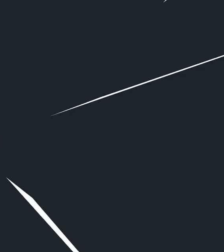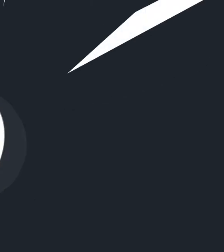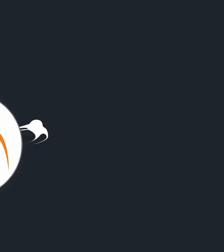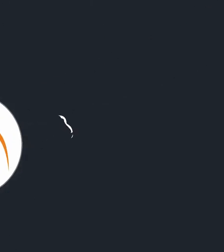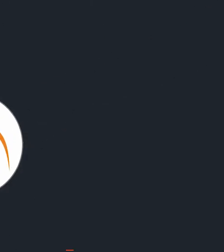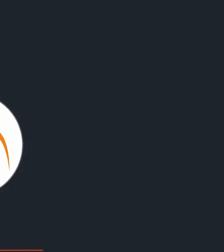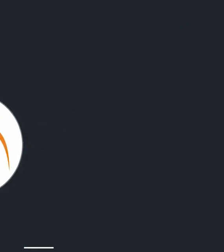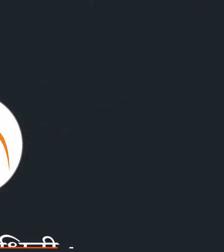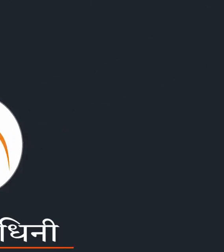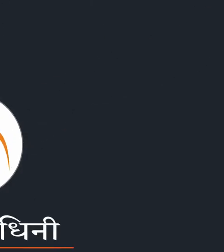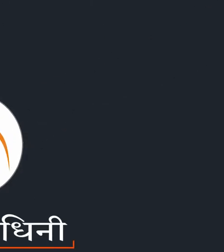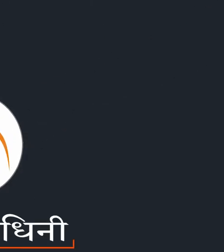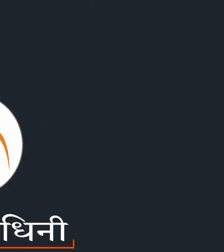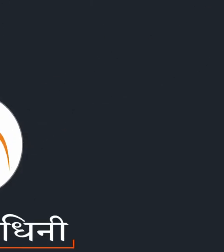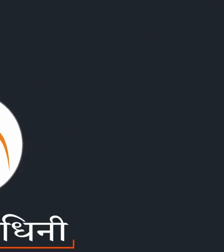हुआ